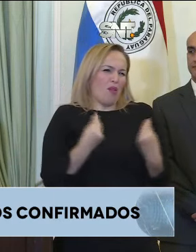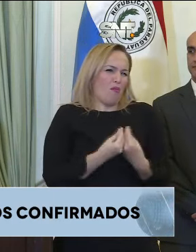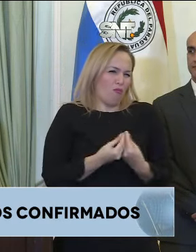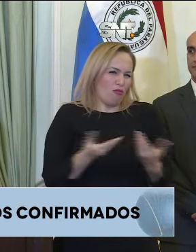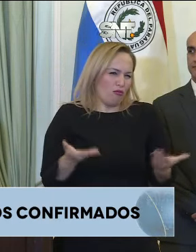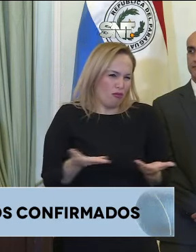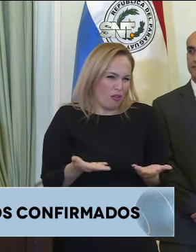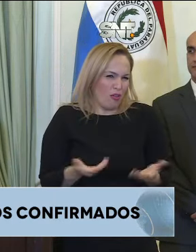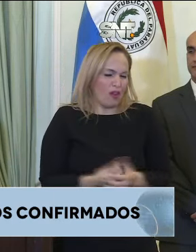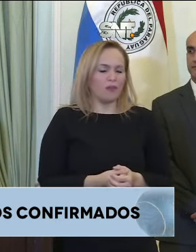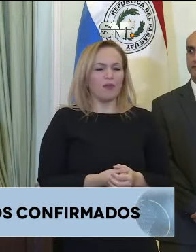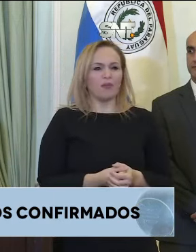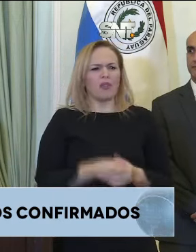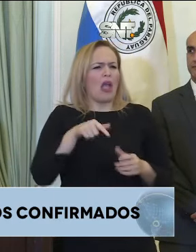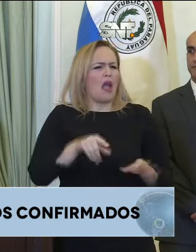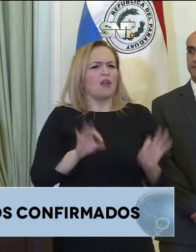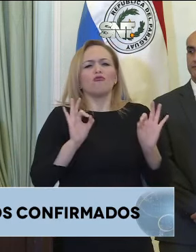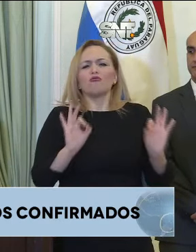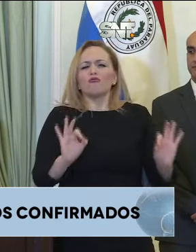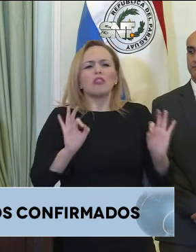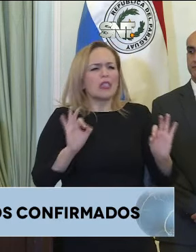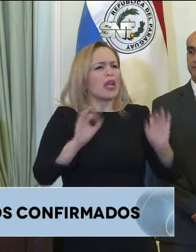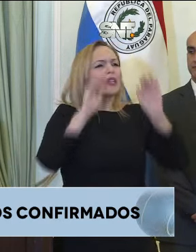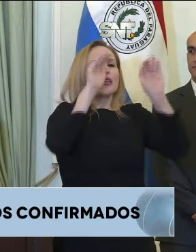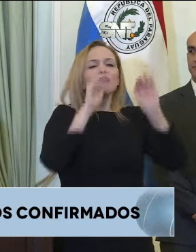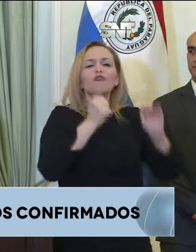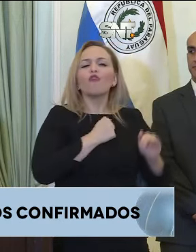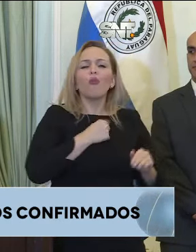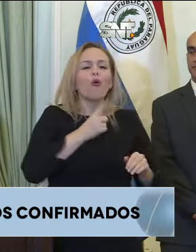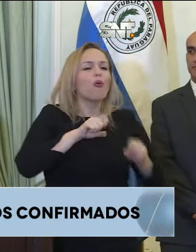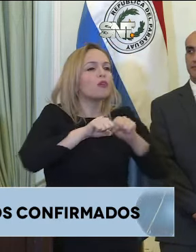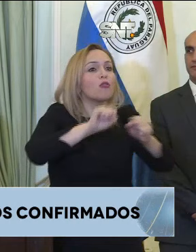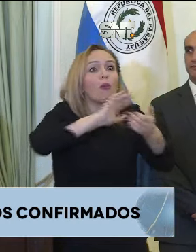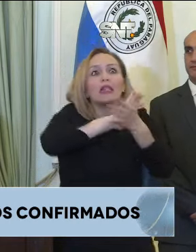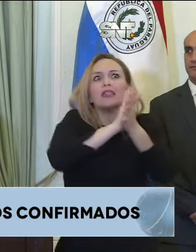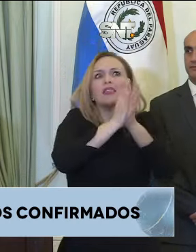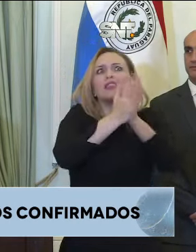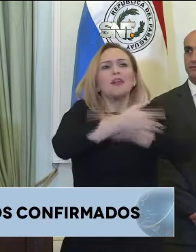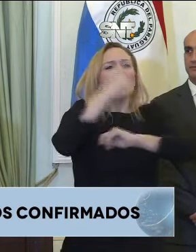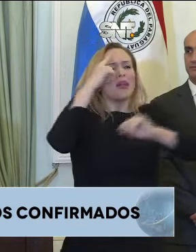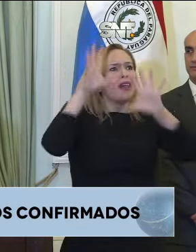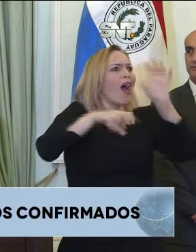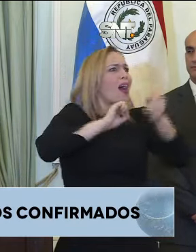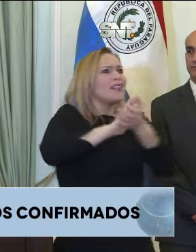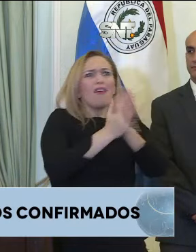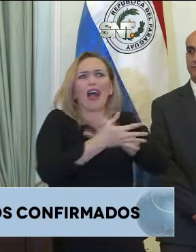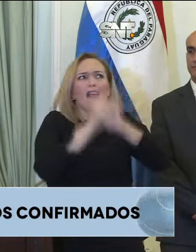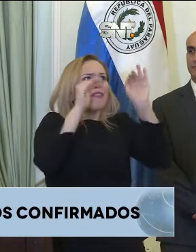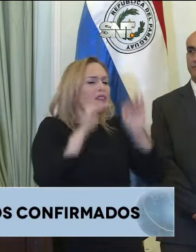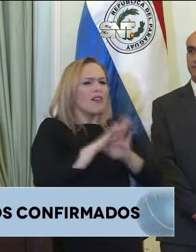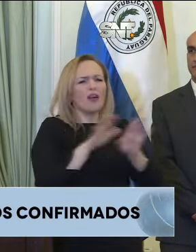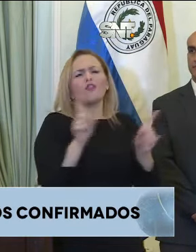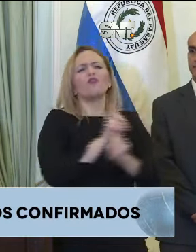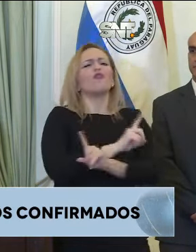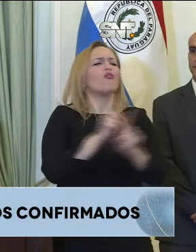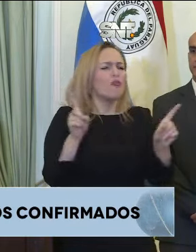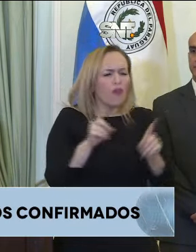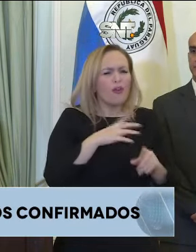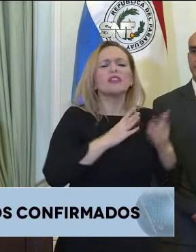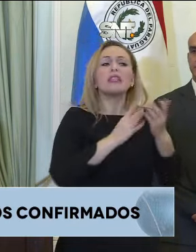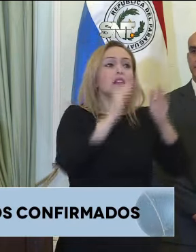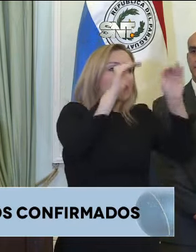que lo tienen muy bien los supermercados. ¿Hay suficiente abastecimiento en los supermercados? Quiero decirle que la industria nacional y los importadores también